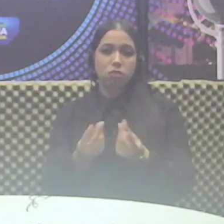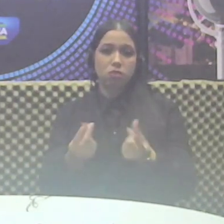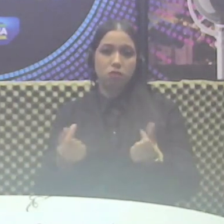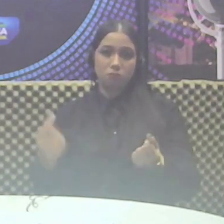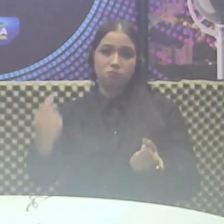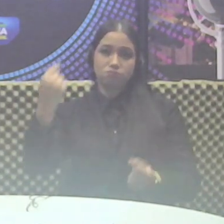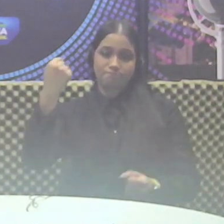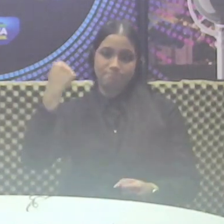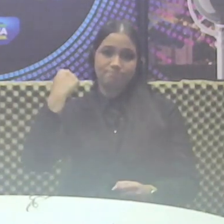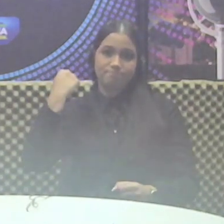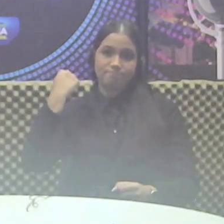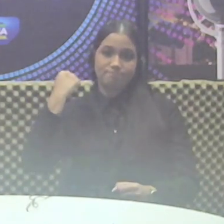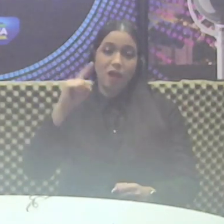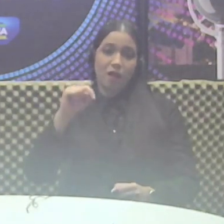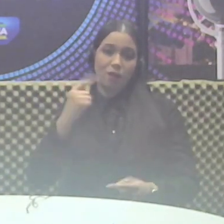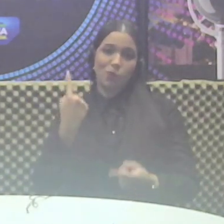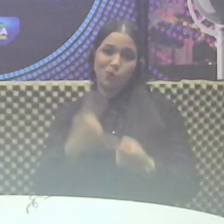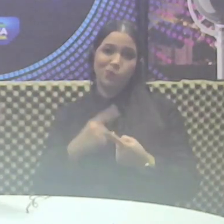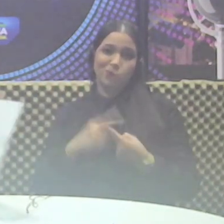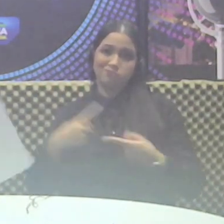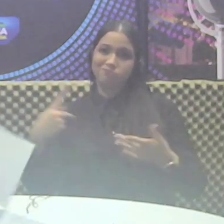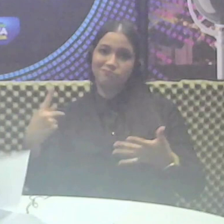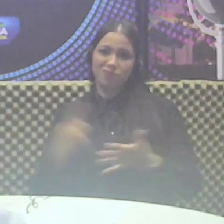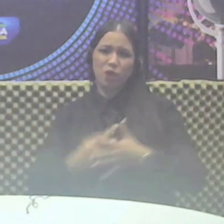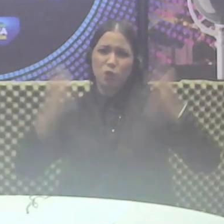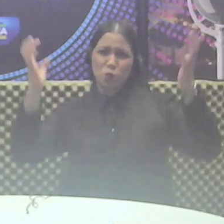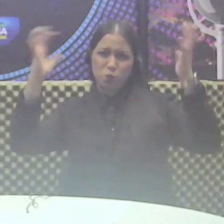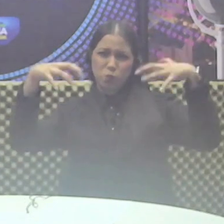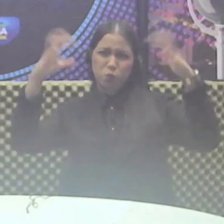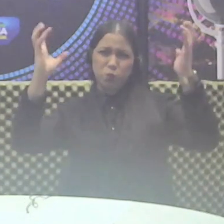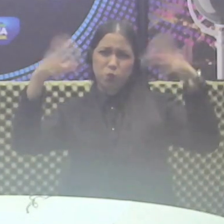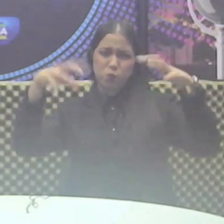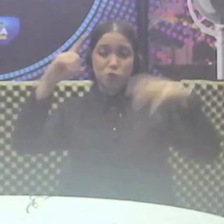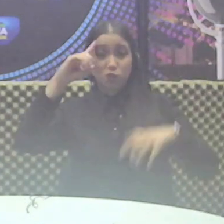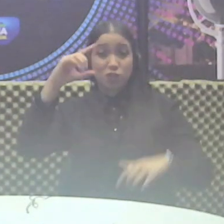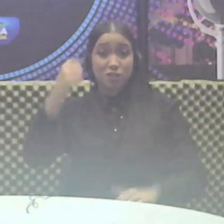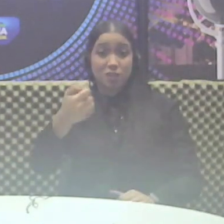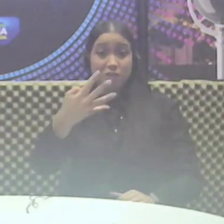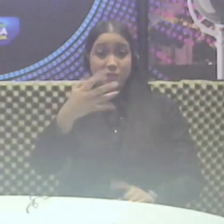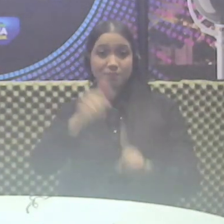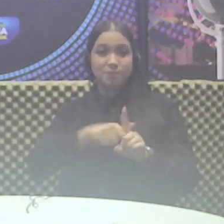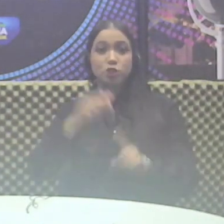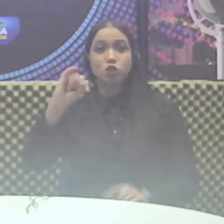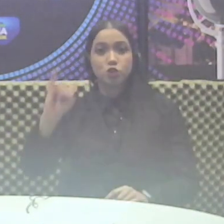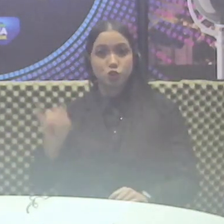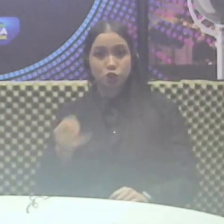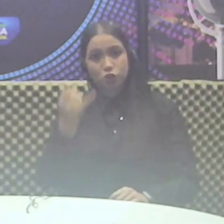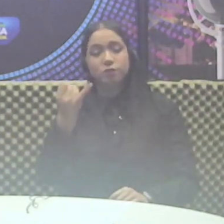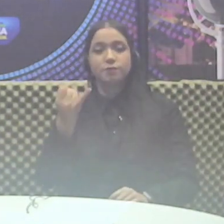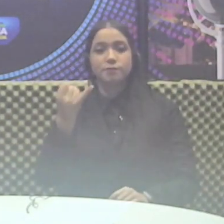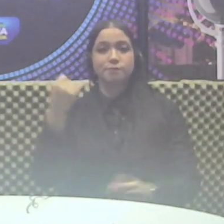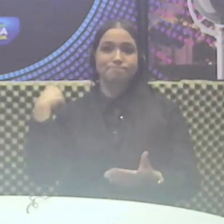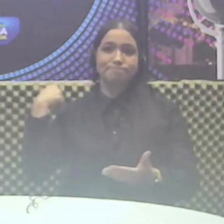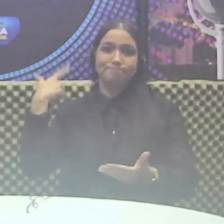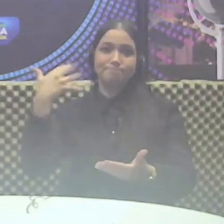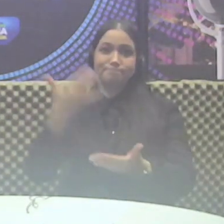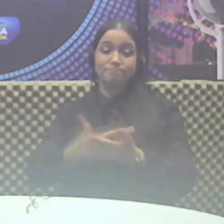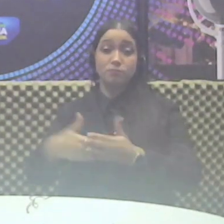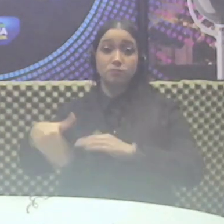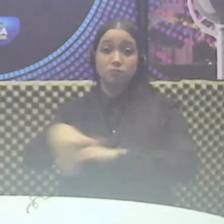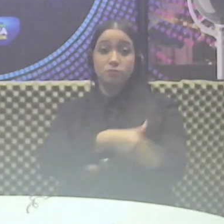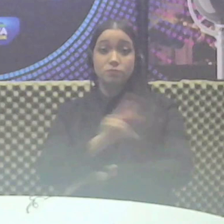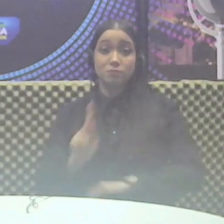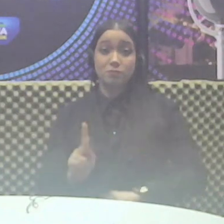trecho recuperado foi causada por forte chuva registrada no dia 14 de janeiro. Desde então, a Avenida K